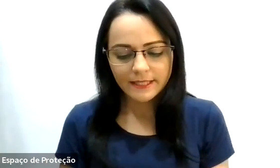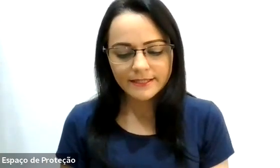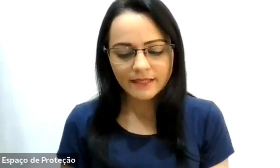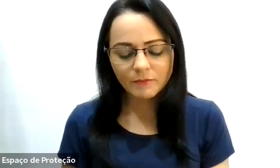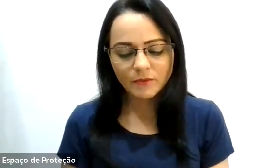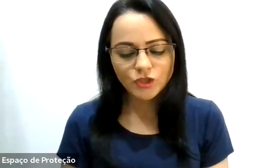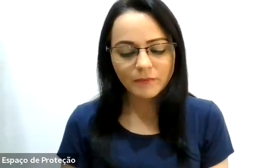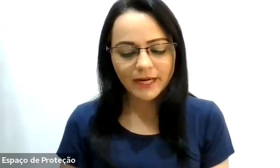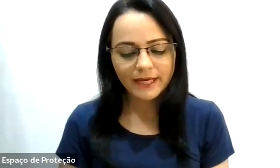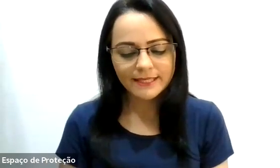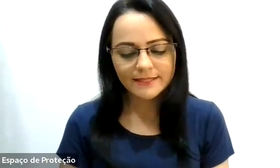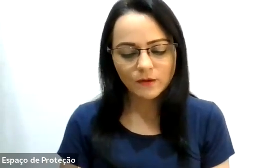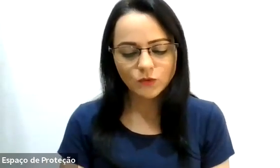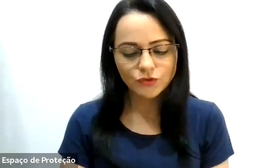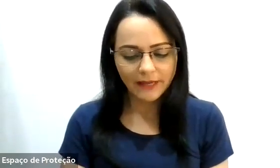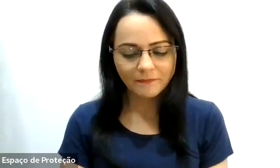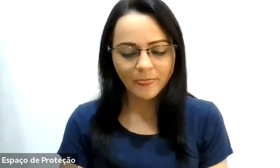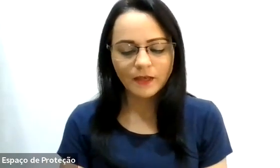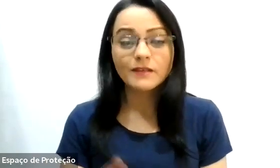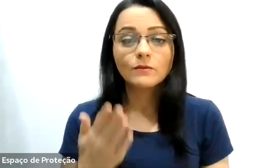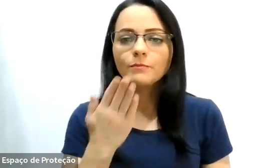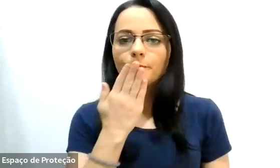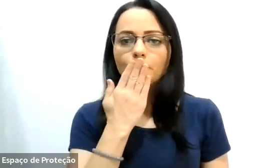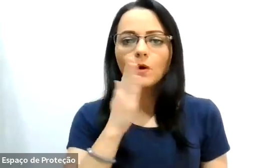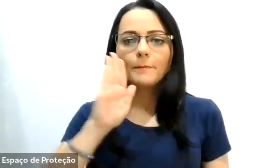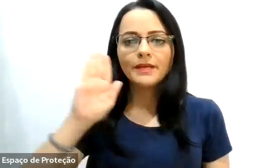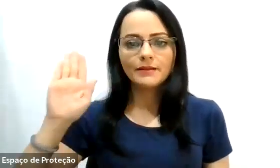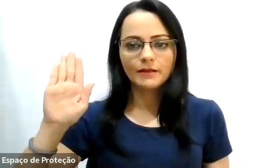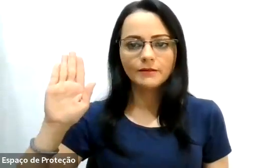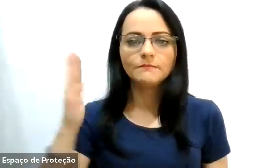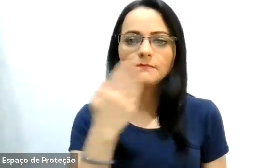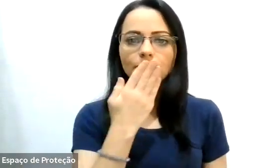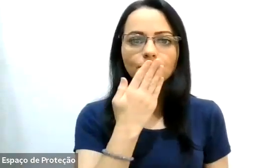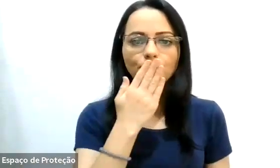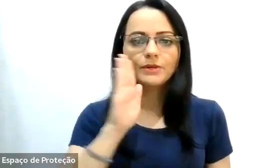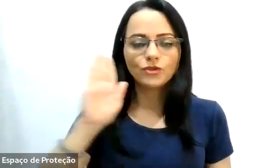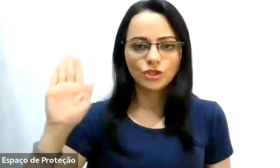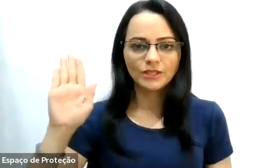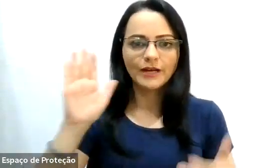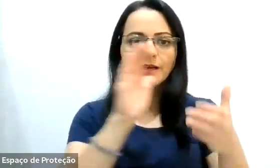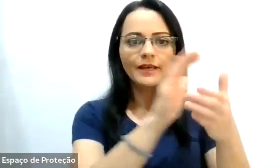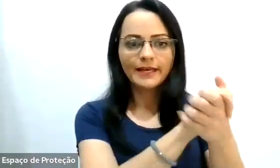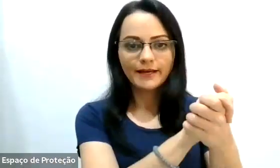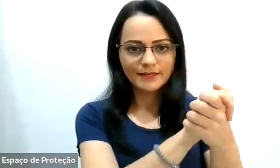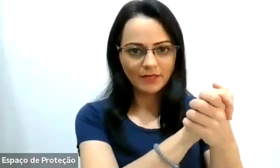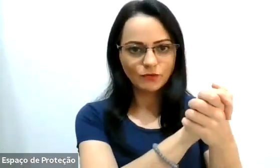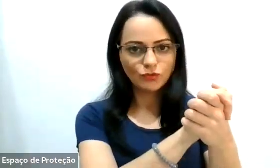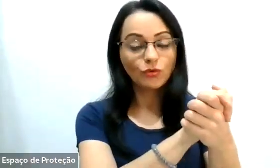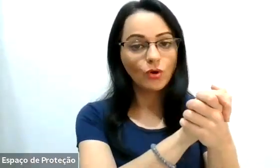Ela estava prometida para casar-se com José. Então, prometer, prometida em casamento com